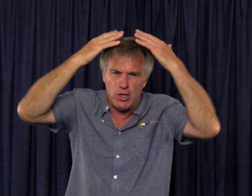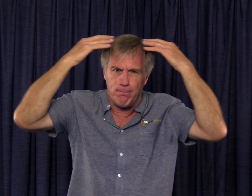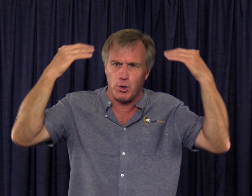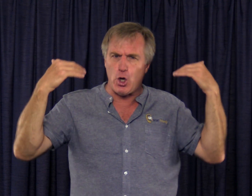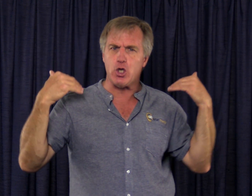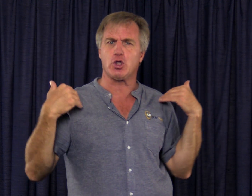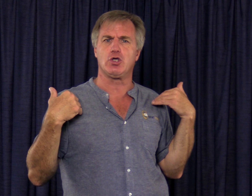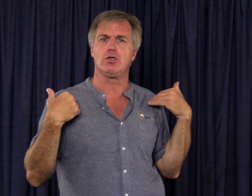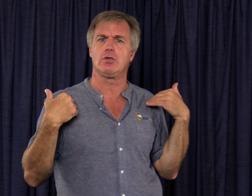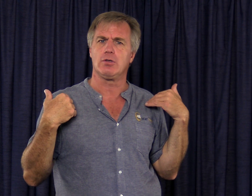U bruid.